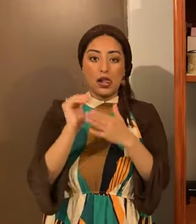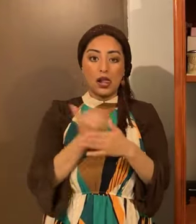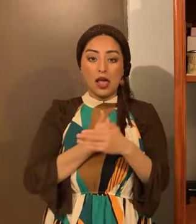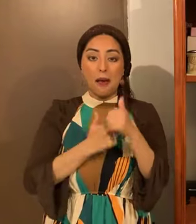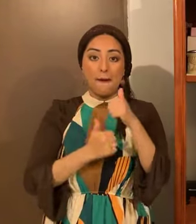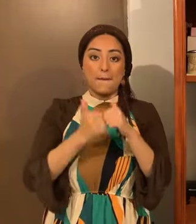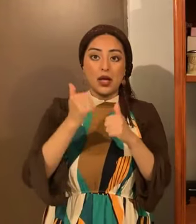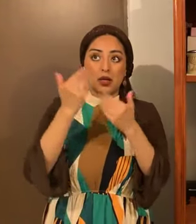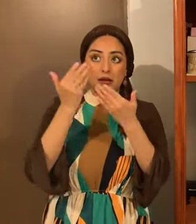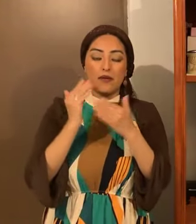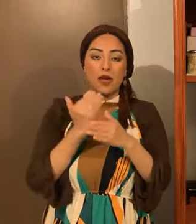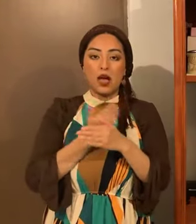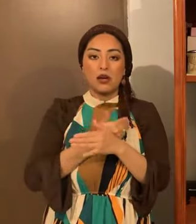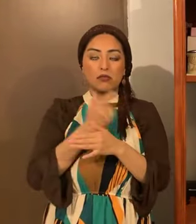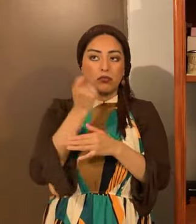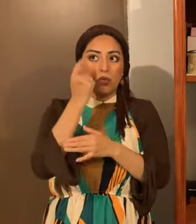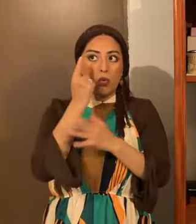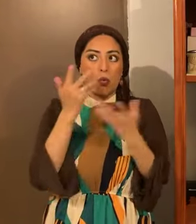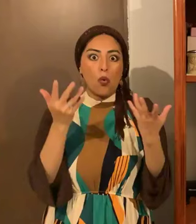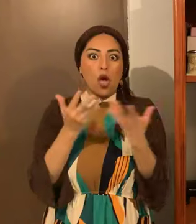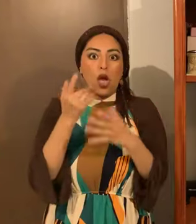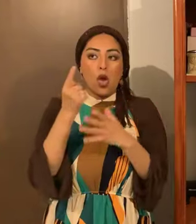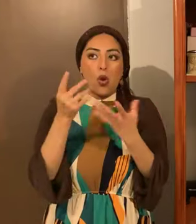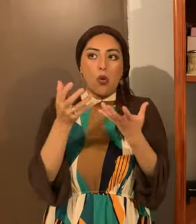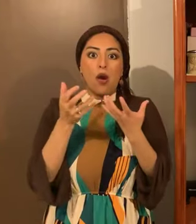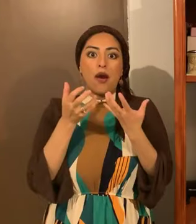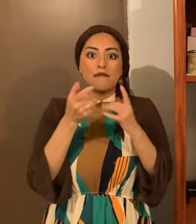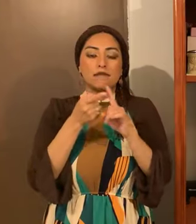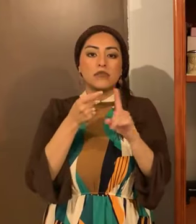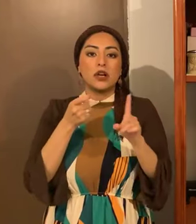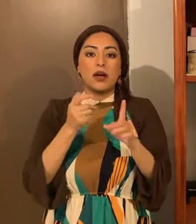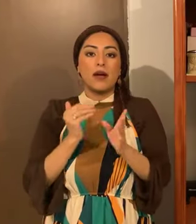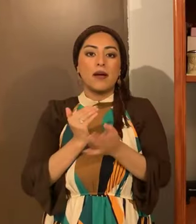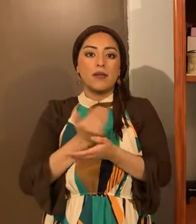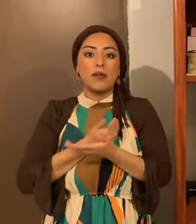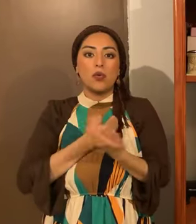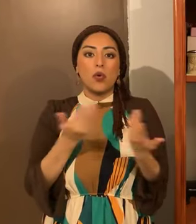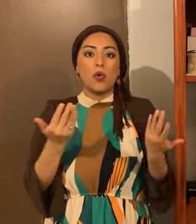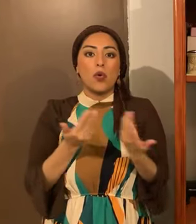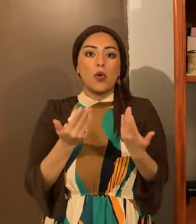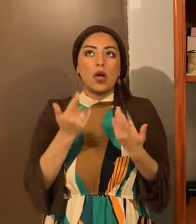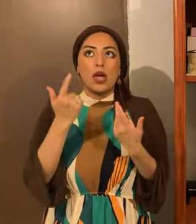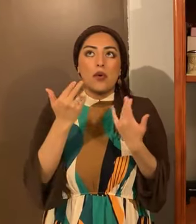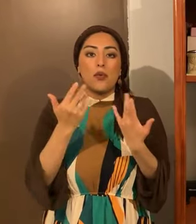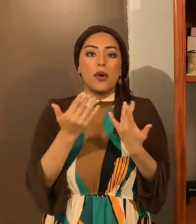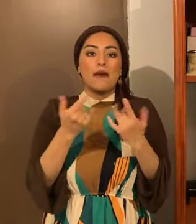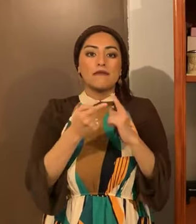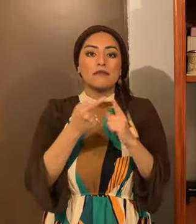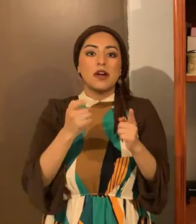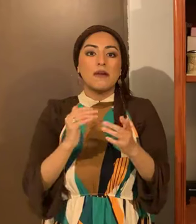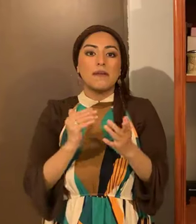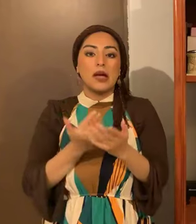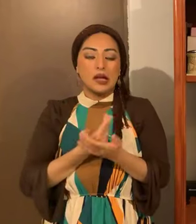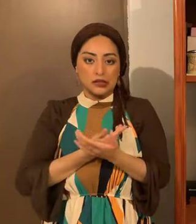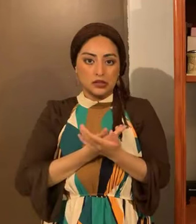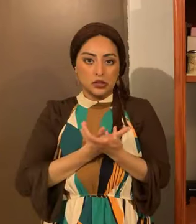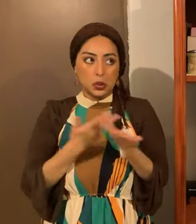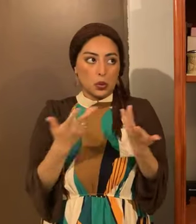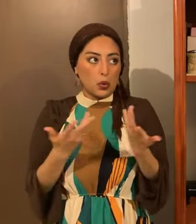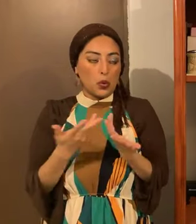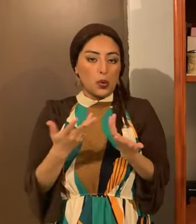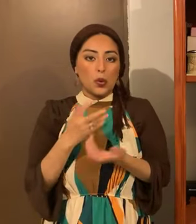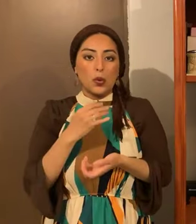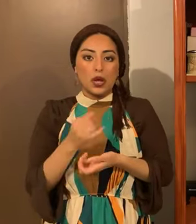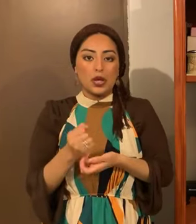sobre todo, Él nos haga entender qué es lo que Él quiere de nosotros, qué es lo que Él espera de nosotros. Amados Sahin y Hayot, amigos, amigas que